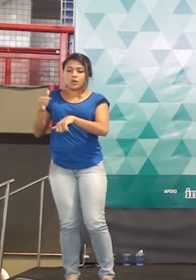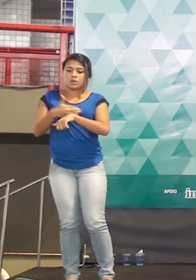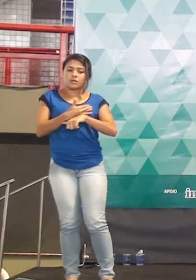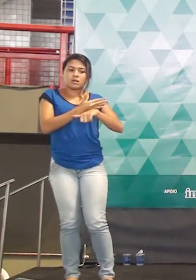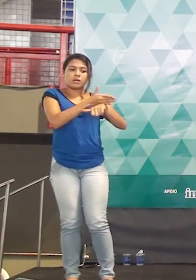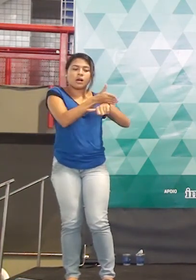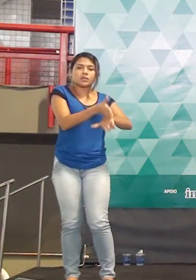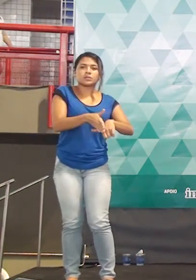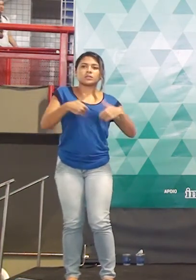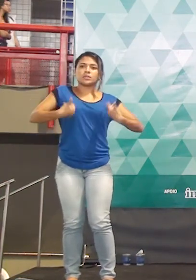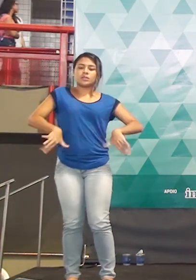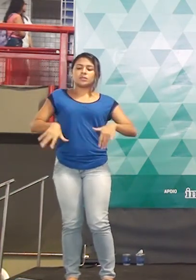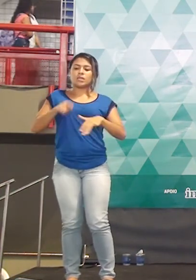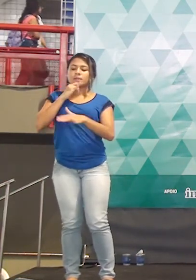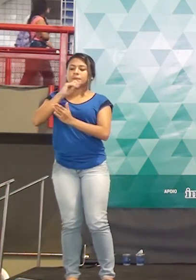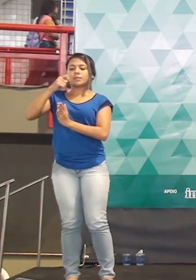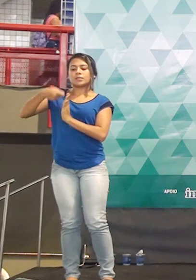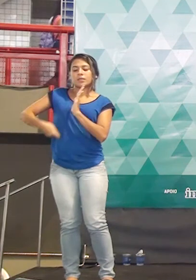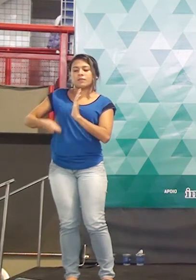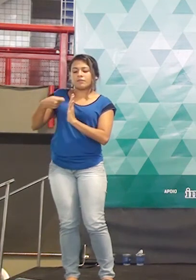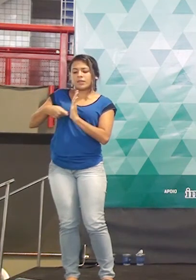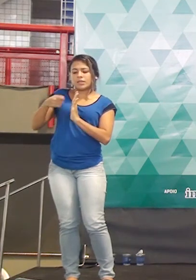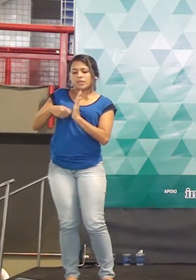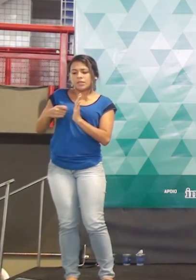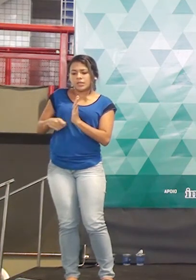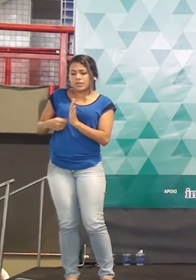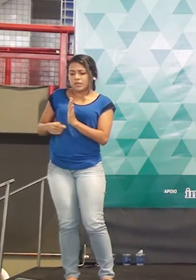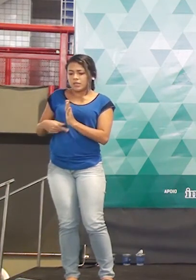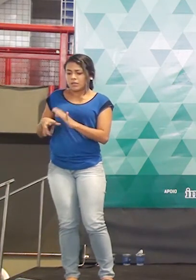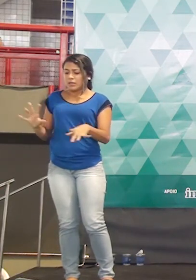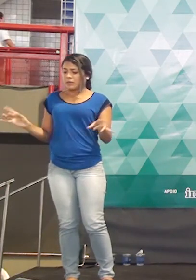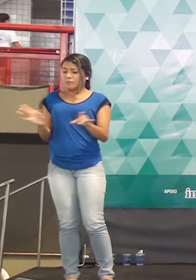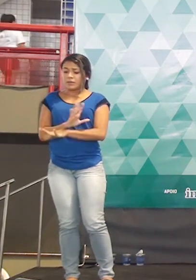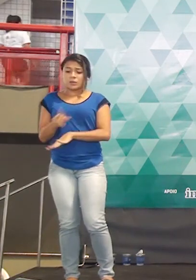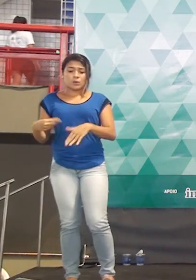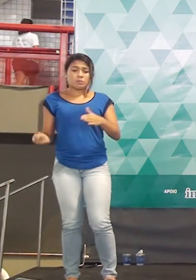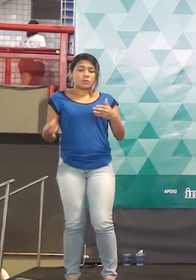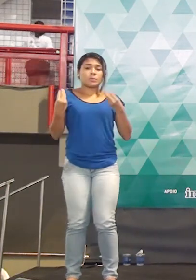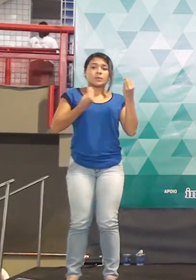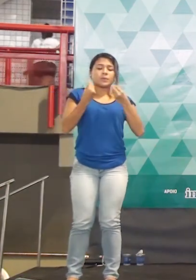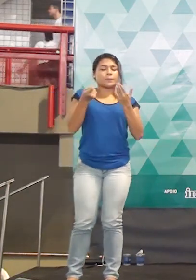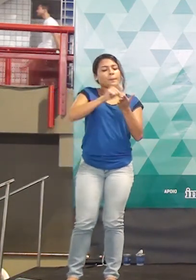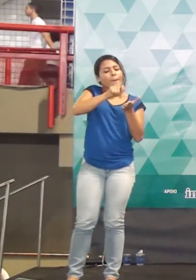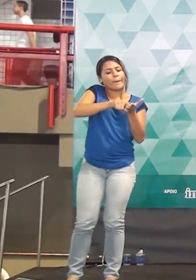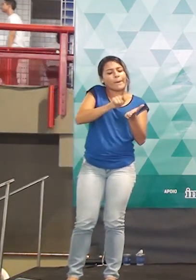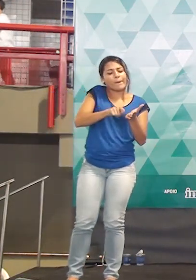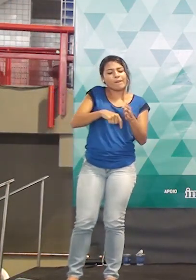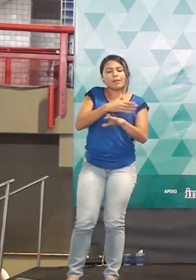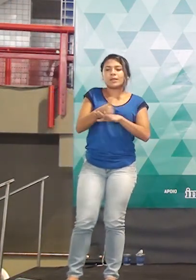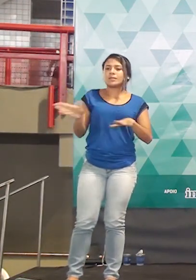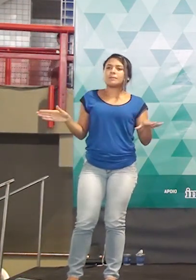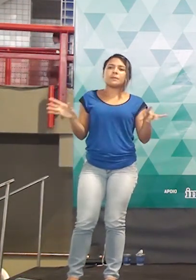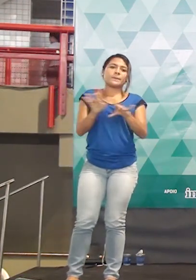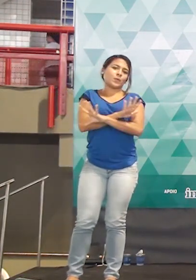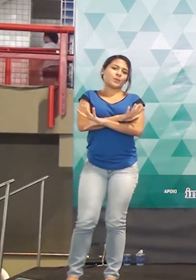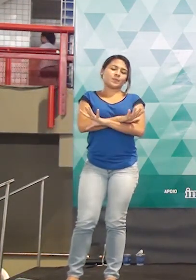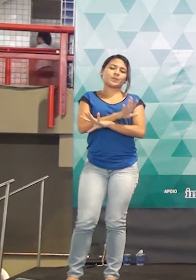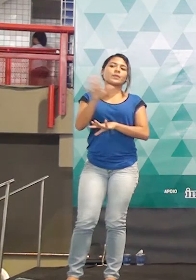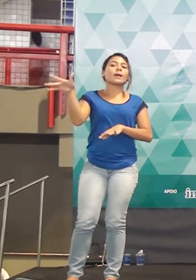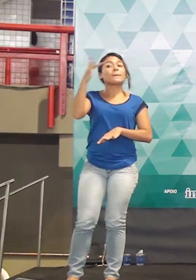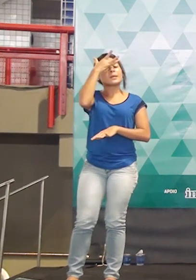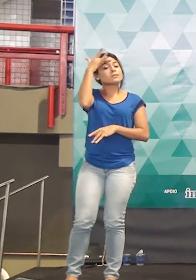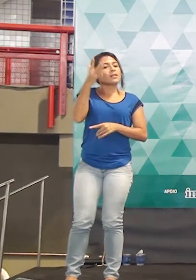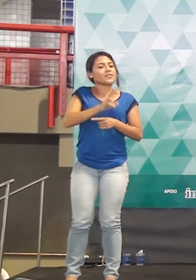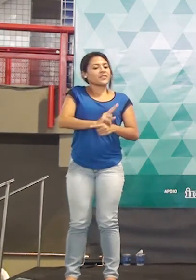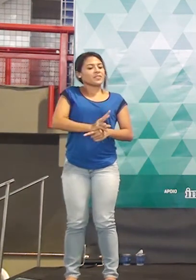começa a escrever. Quando ele termina de fazer, que vai passar limpo, terminou o tempo. E é ordem do fiscal tomar a prova. Muitas